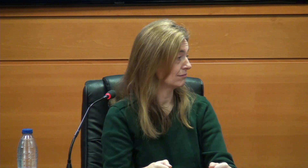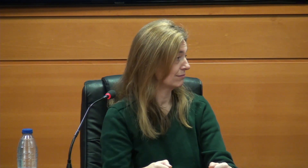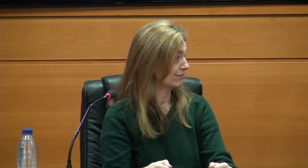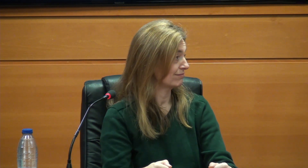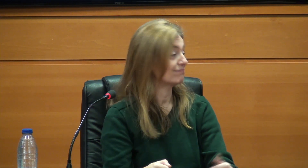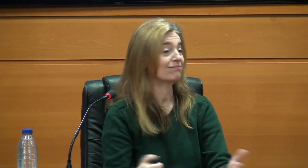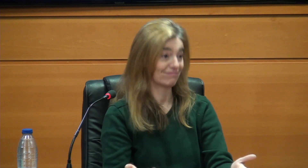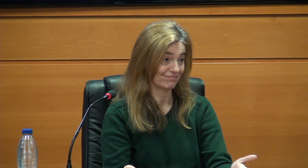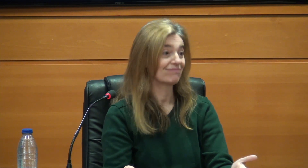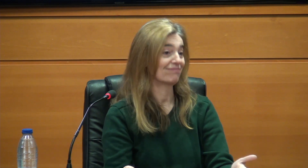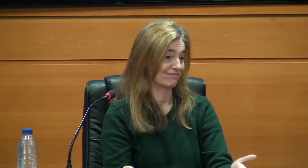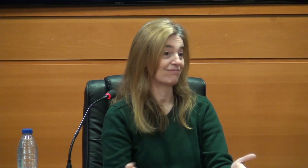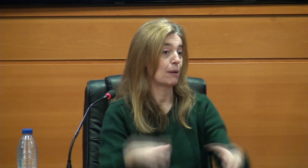botas de agua